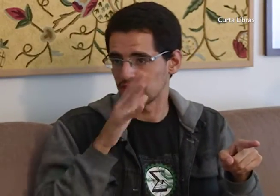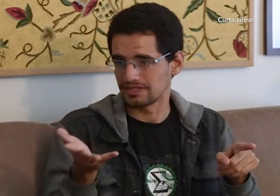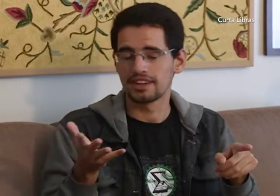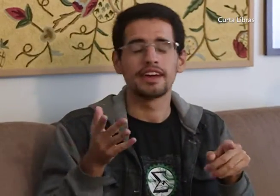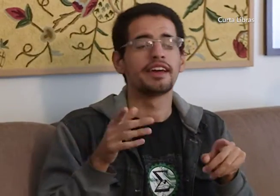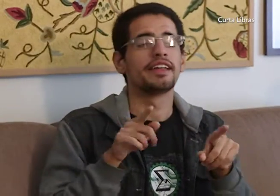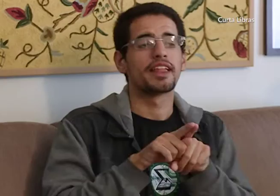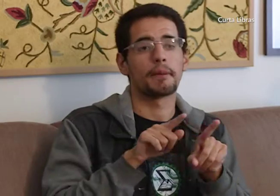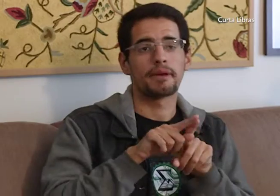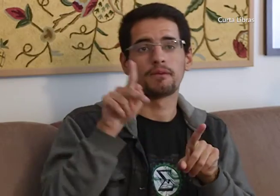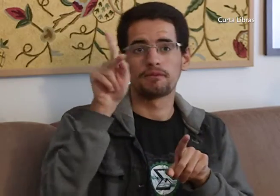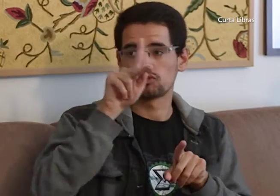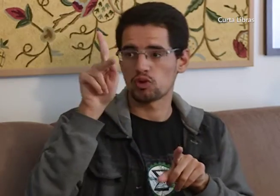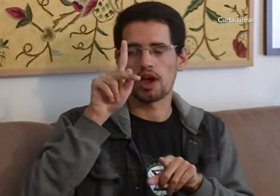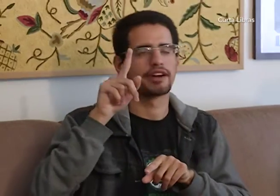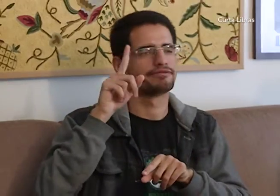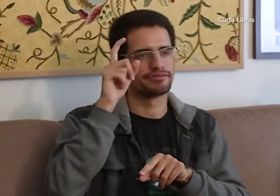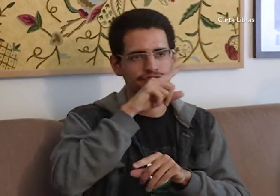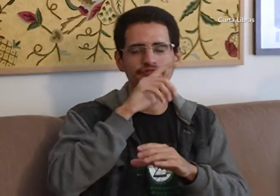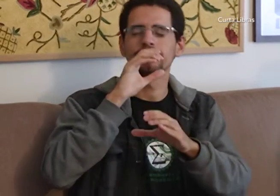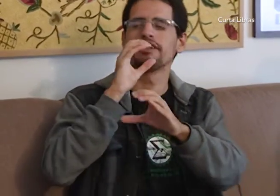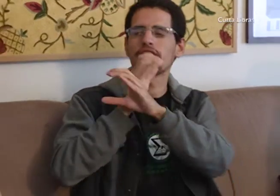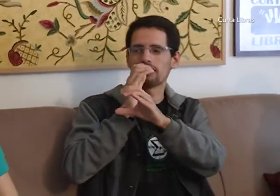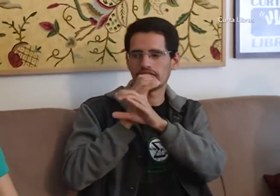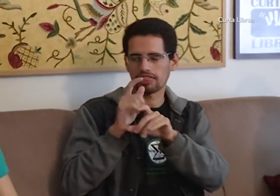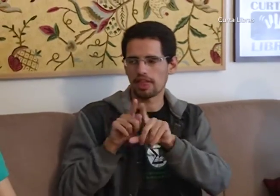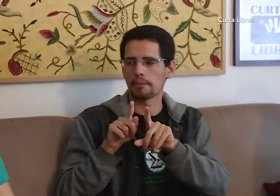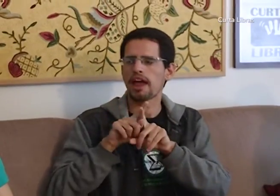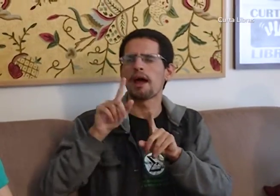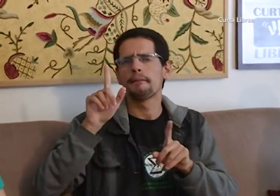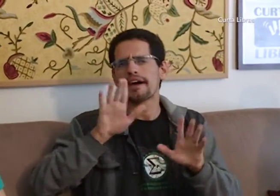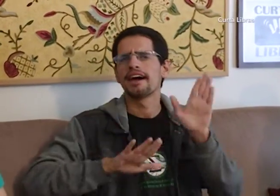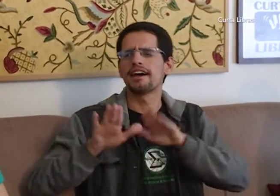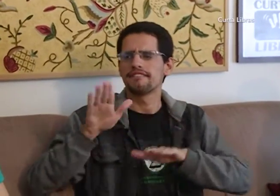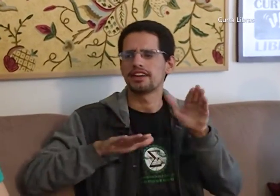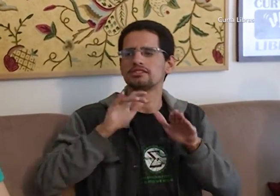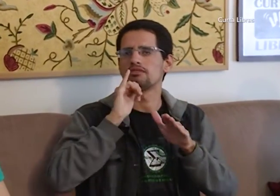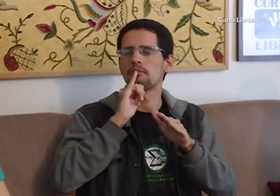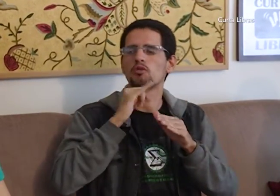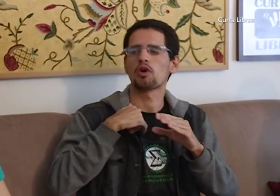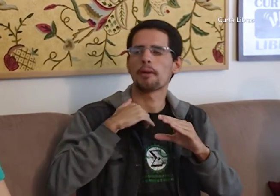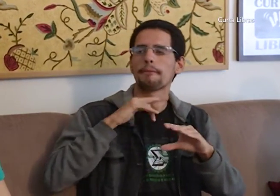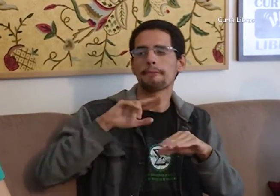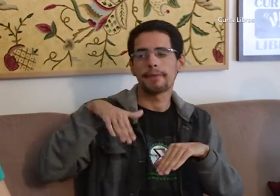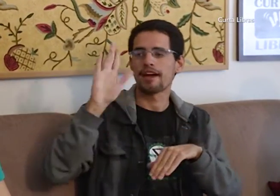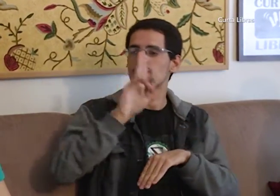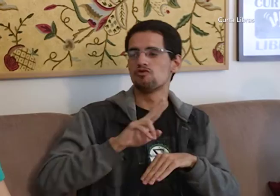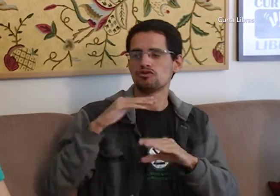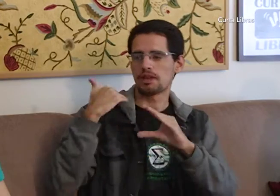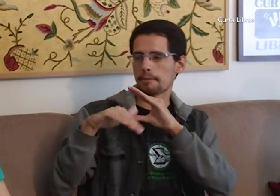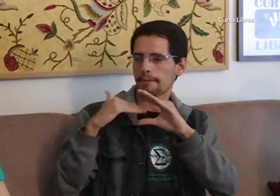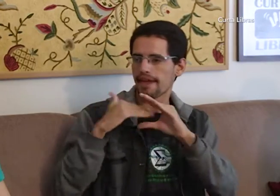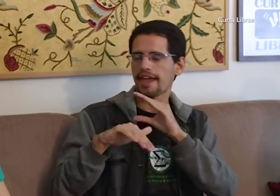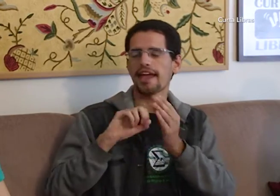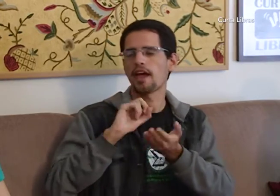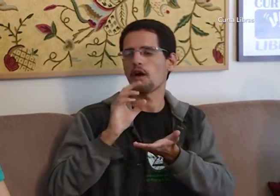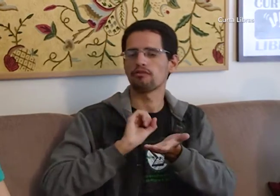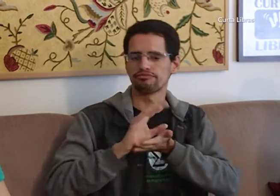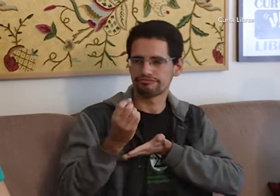o professor também é mais complicado. Então a gente se comunica mais por e-mail ou por mensagem, pela internet, por exemplo,